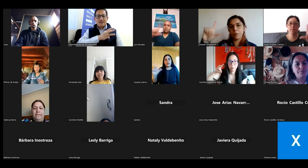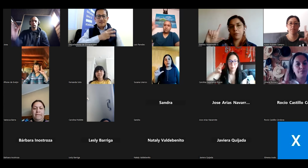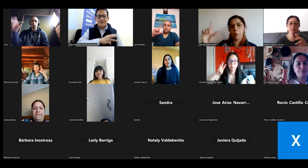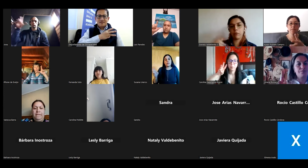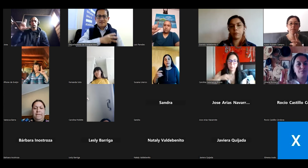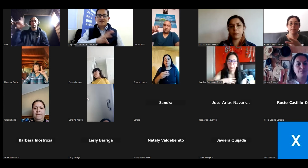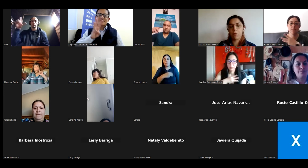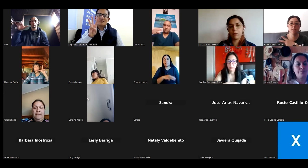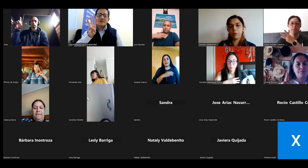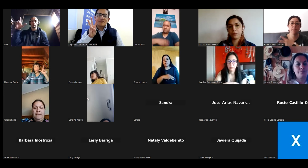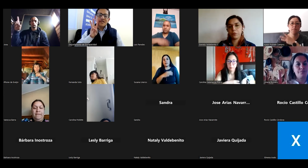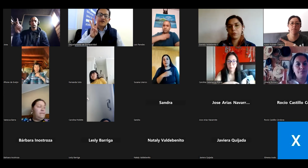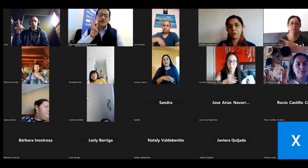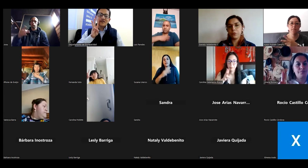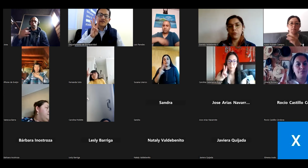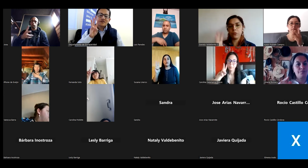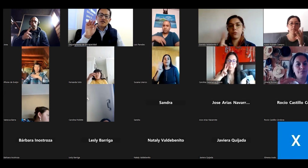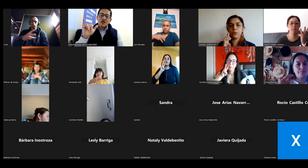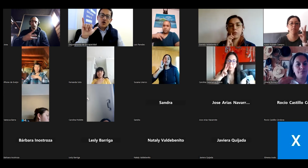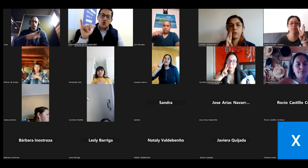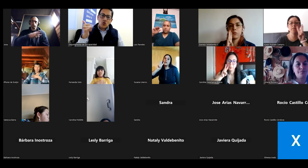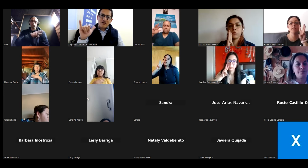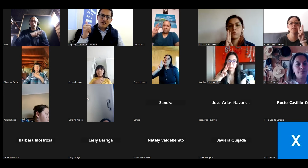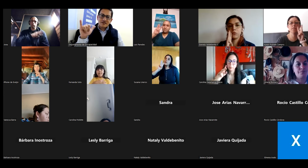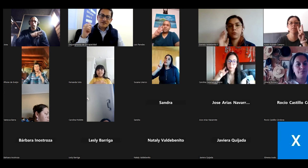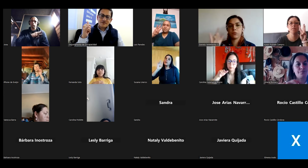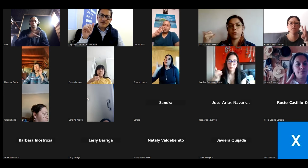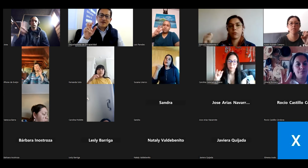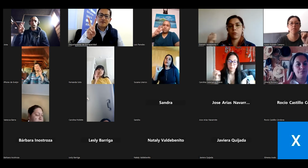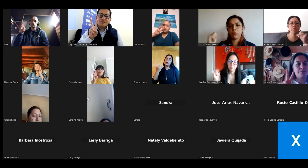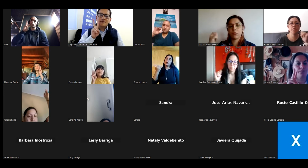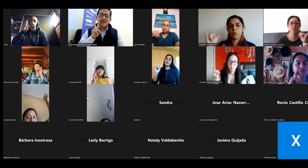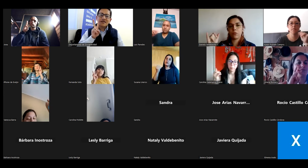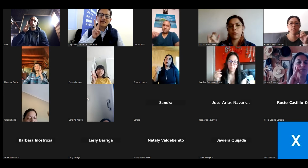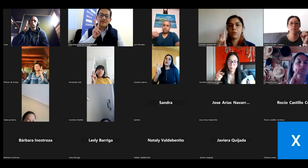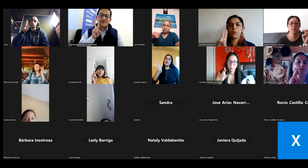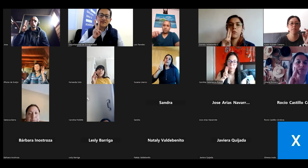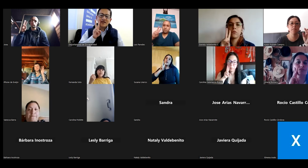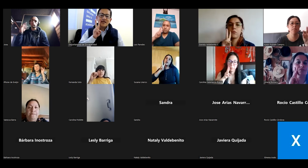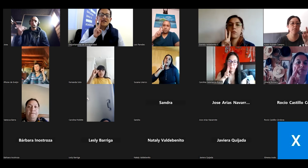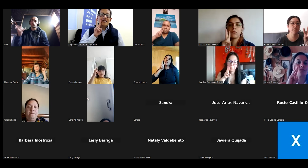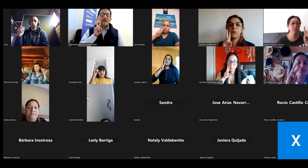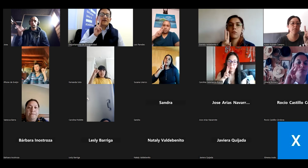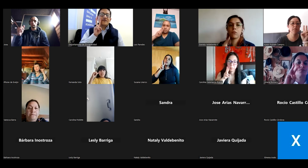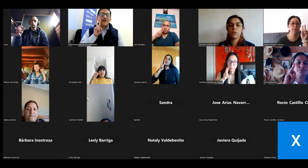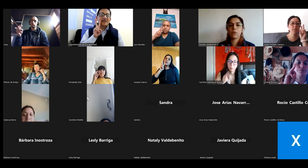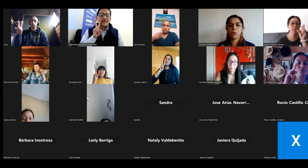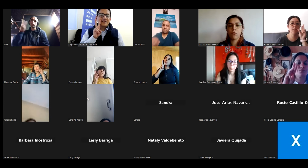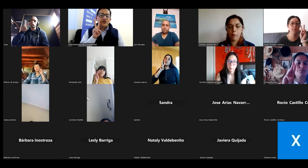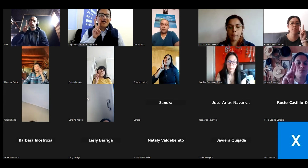martes, miércoles, jueves, viernes. Y ahora, fíjense, si yo